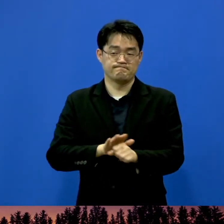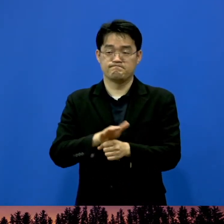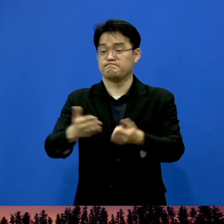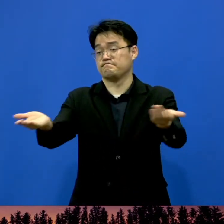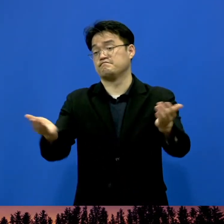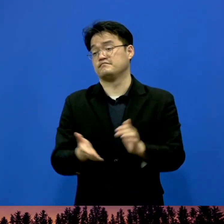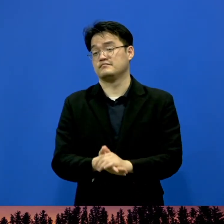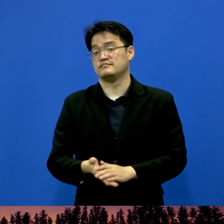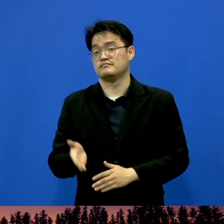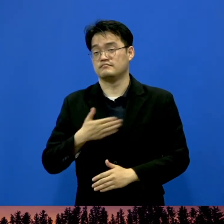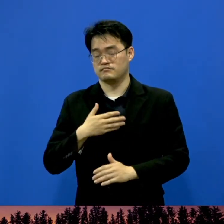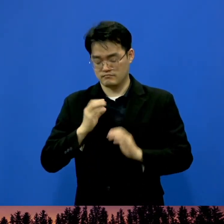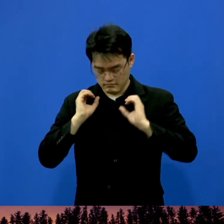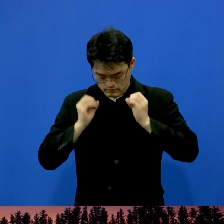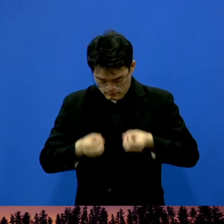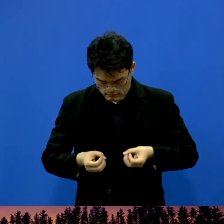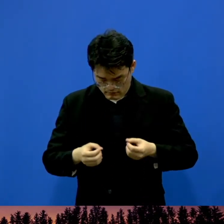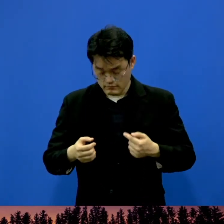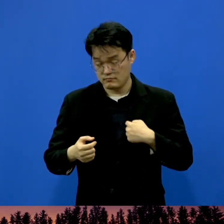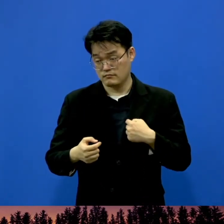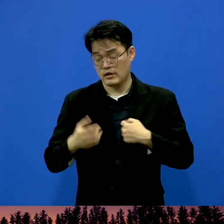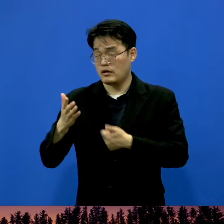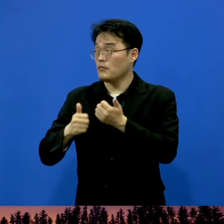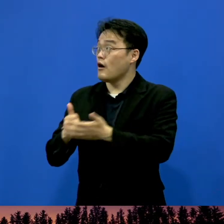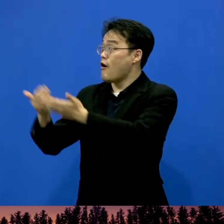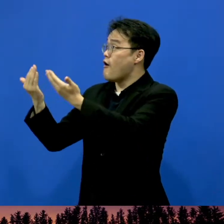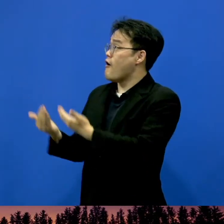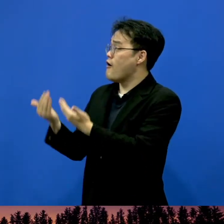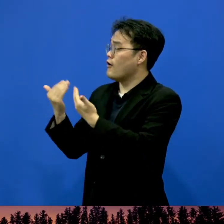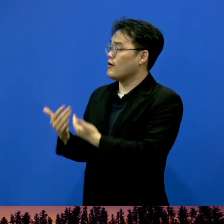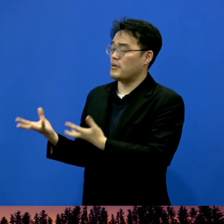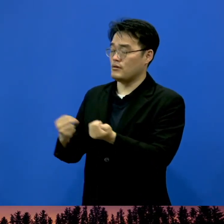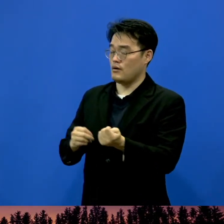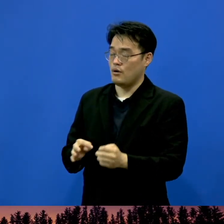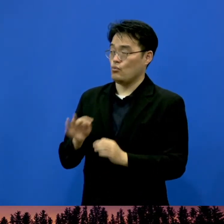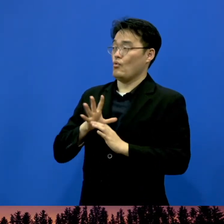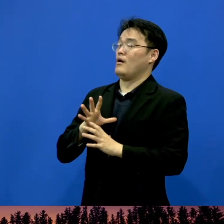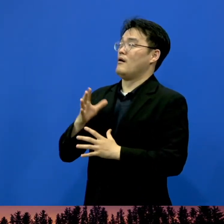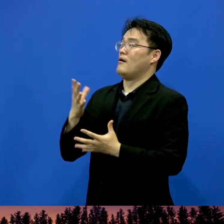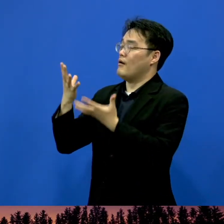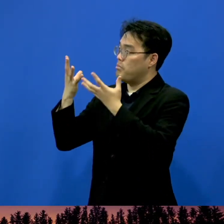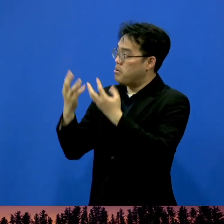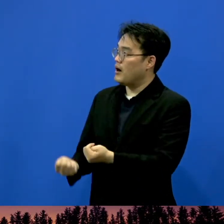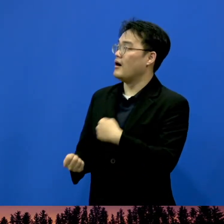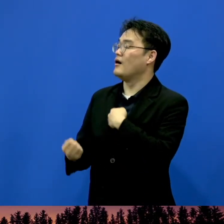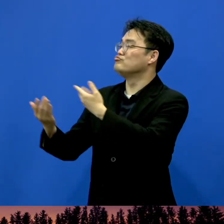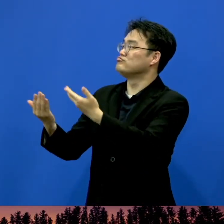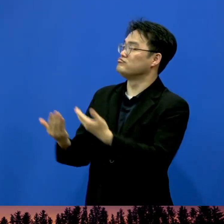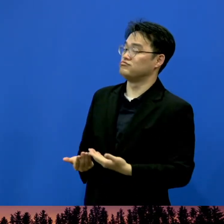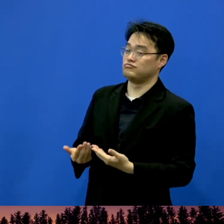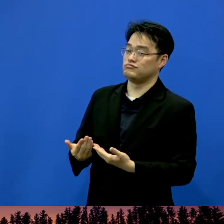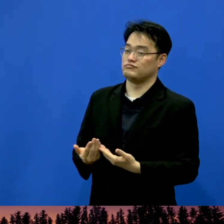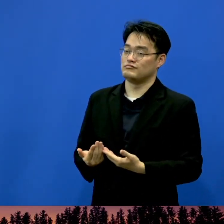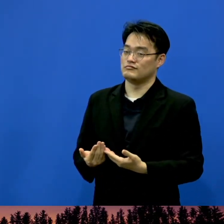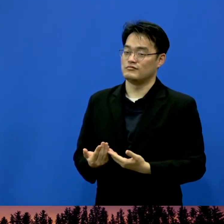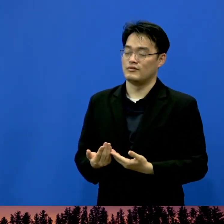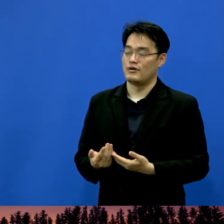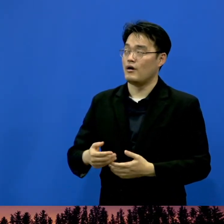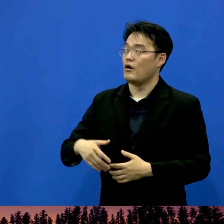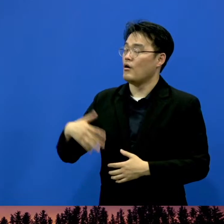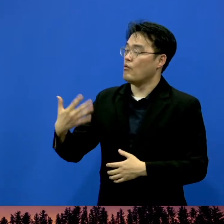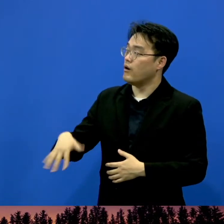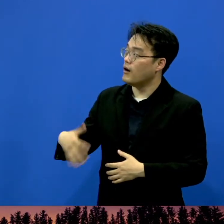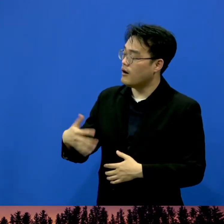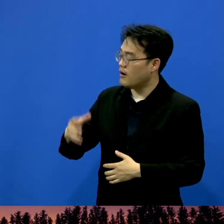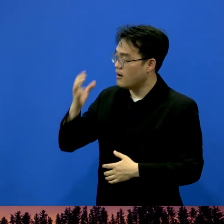저는 저만 봐도요 하나님이 나에게 주신 게 너무 많아요. Amazing, 너무 많아요. Wonderful, 너무 많은